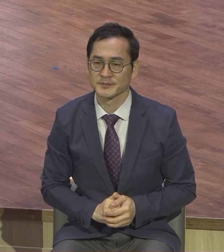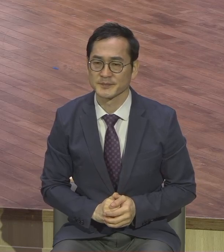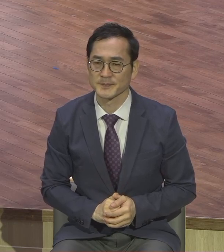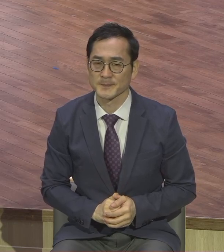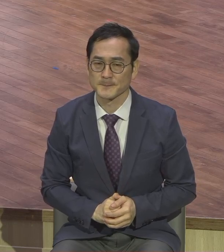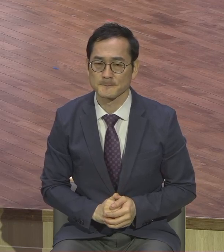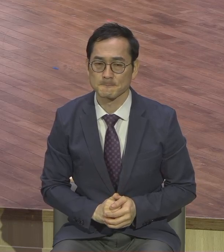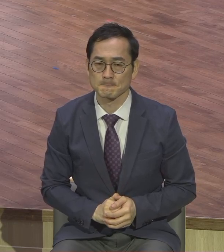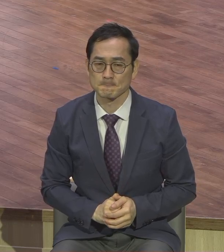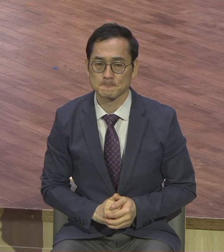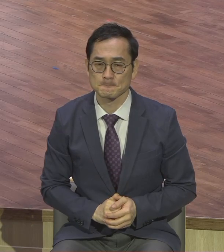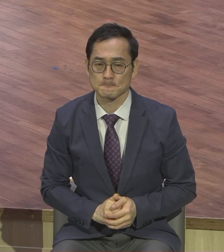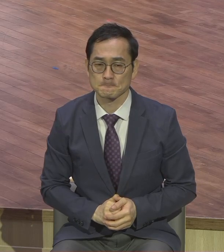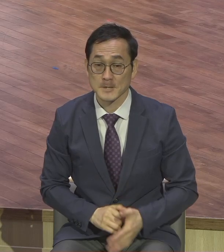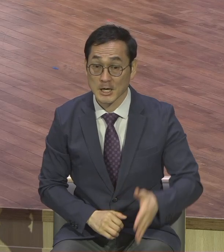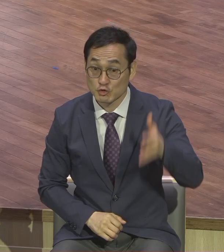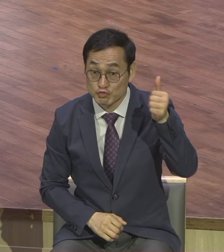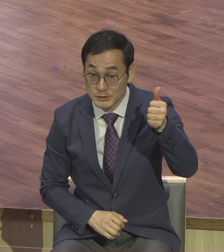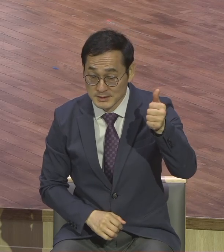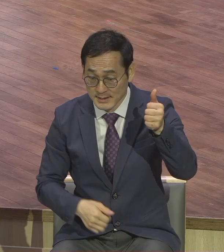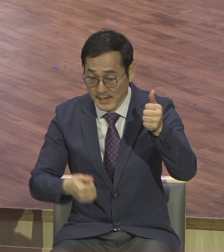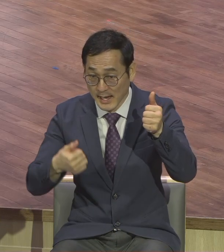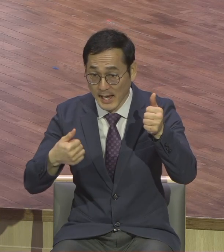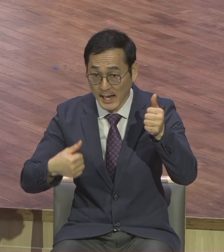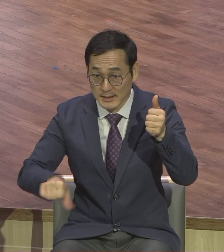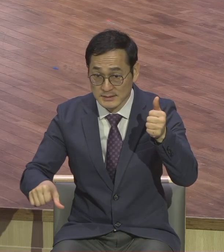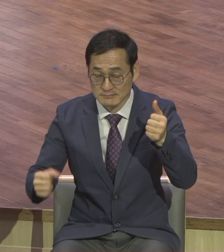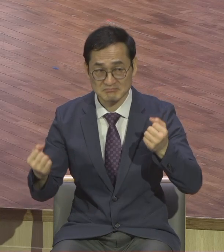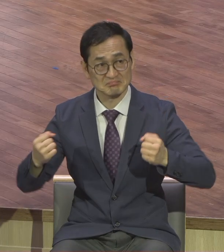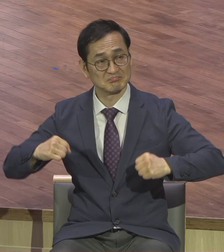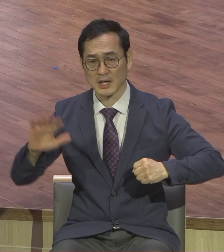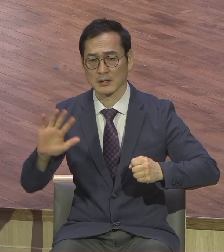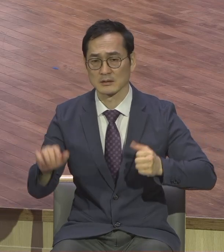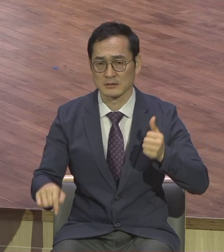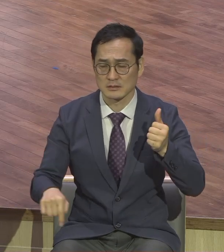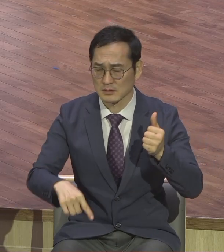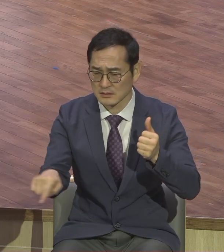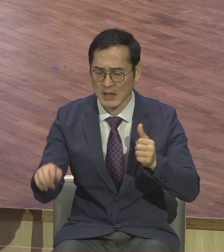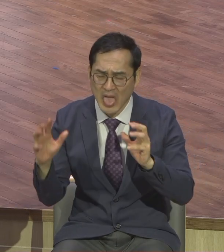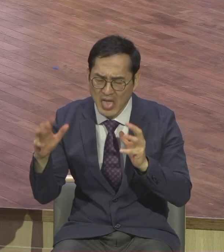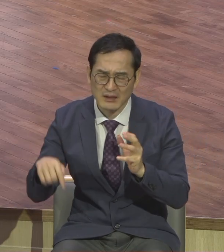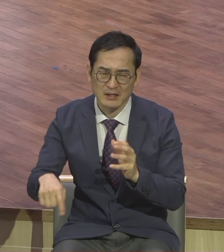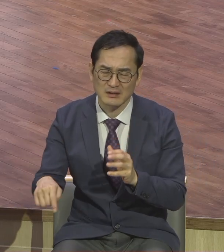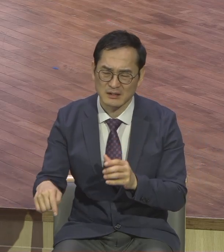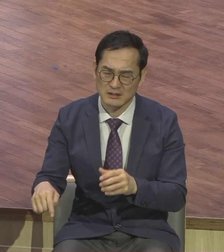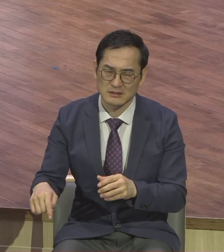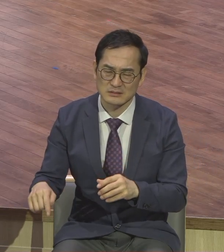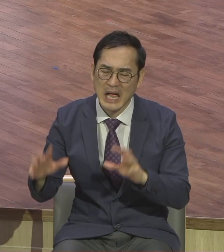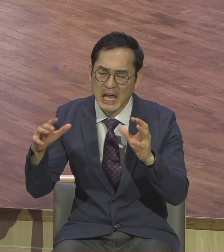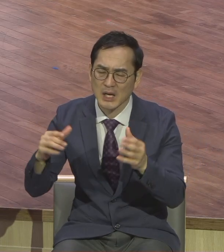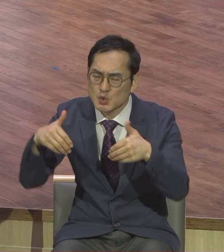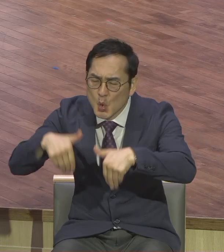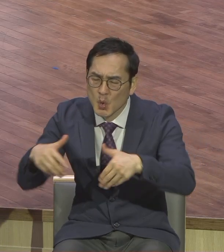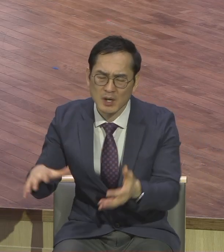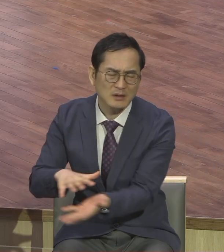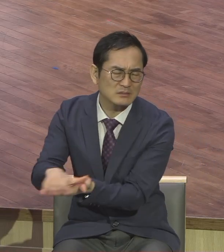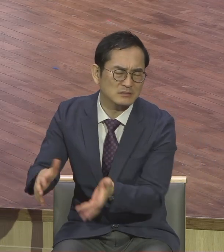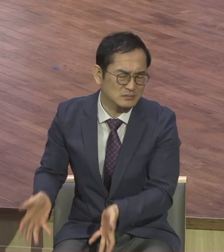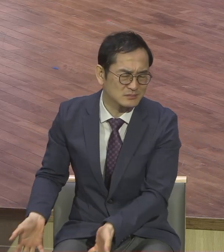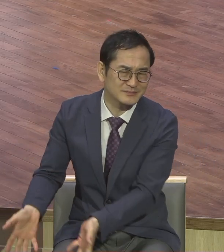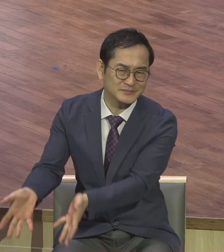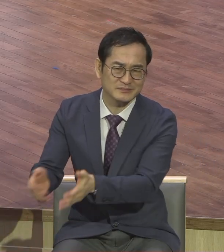가진 주인임에도 불구하고 어리니까 유업을 이을 능력이 없기